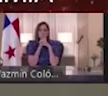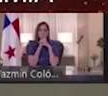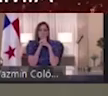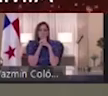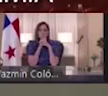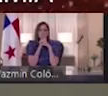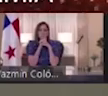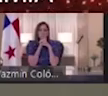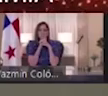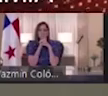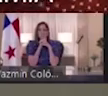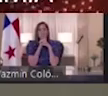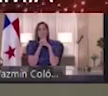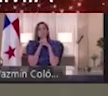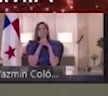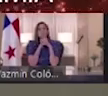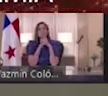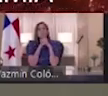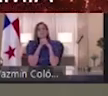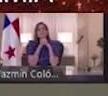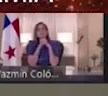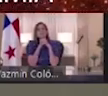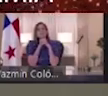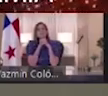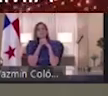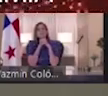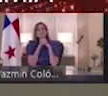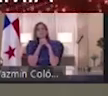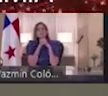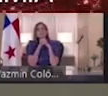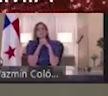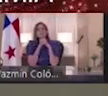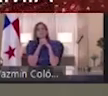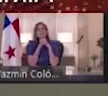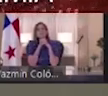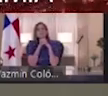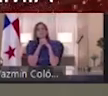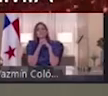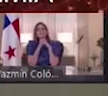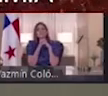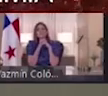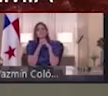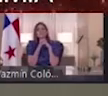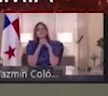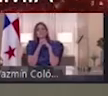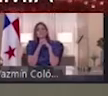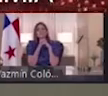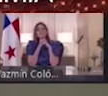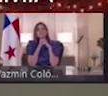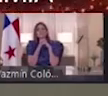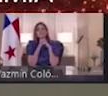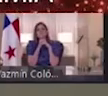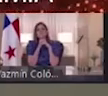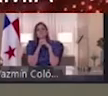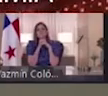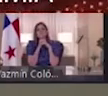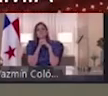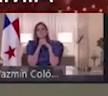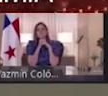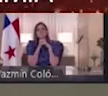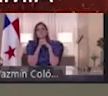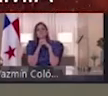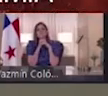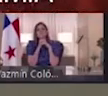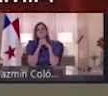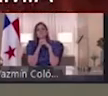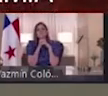general y para toda la ciudadanía los impactos fuertes que ha tenido el COVID-19, es importante, así como el poder compartir experiencias de lo